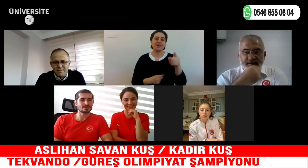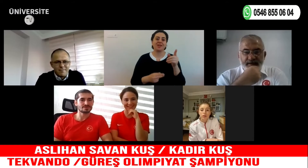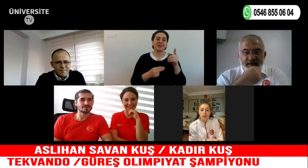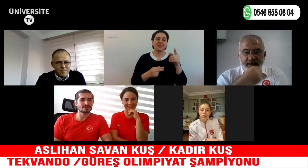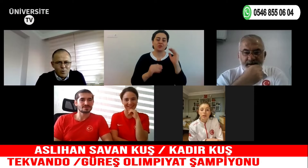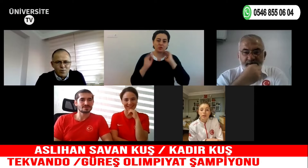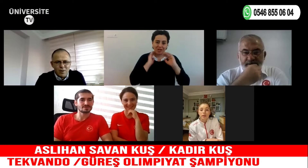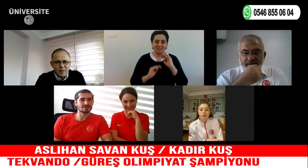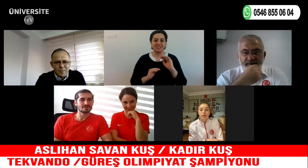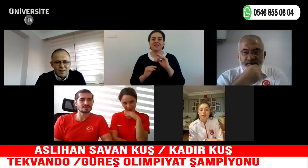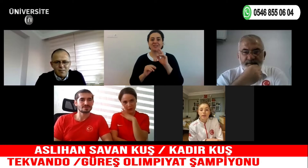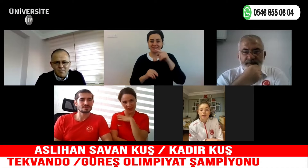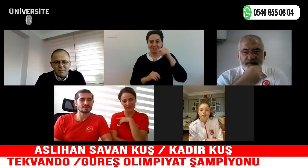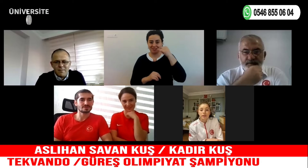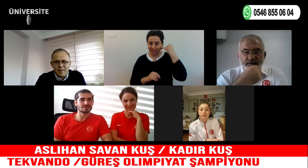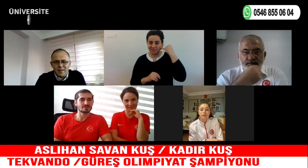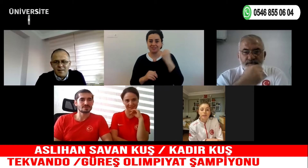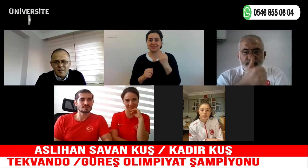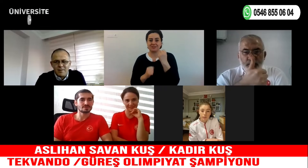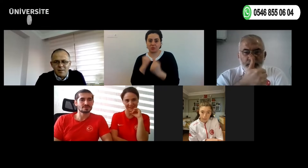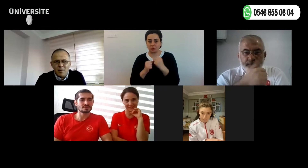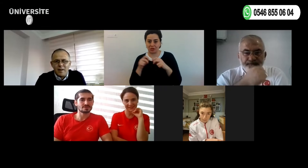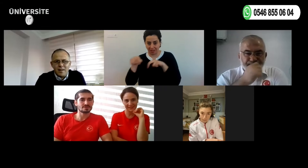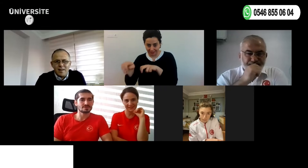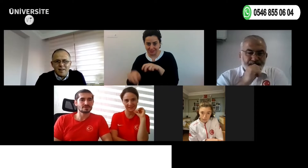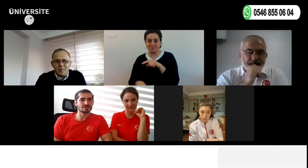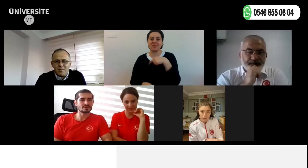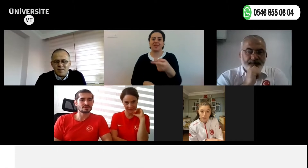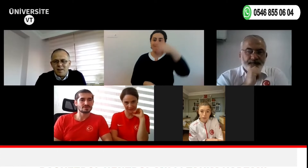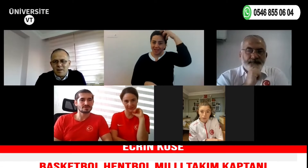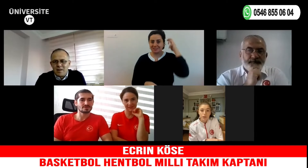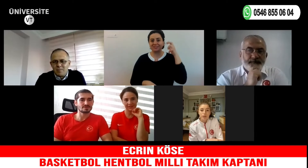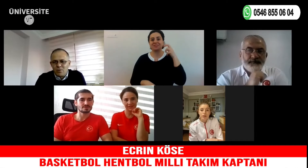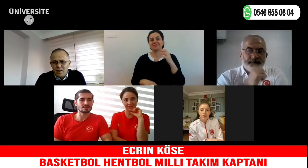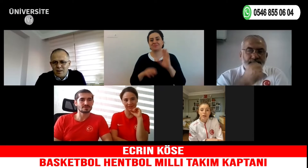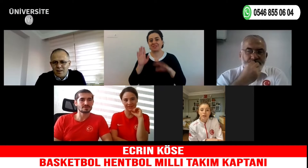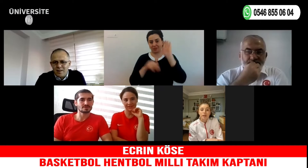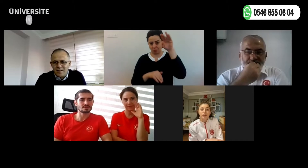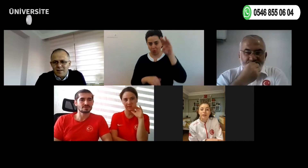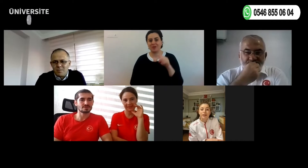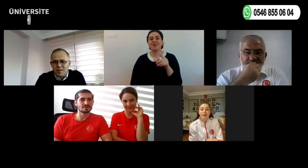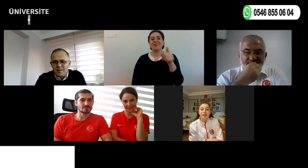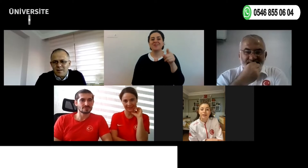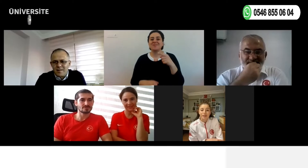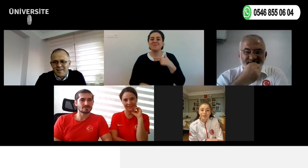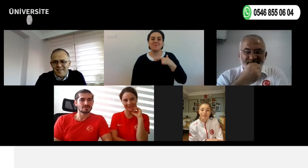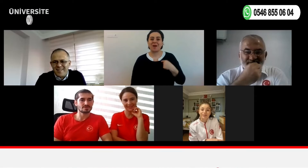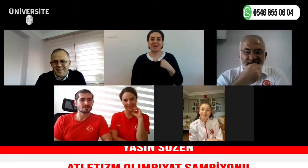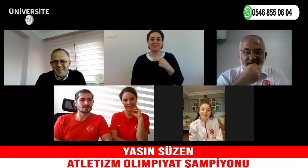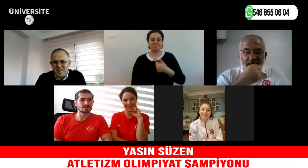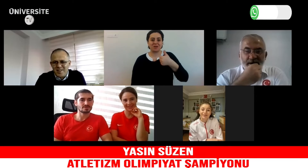atletizm. Doğru söyledim sanırım. Doğru. Evet, Sayın Başkan da güreşti sanırım